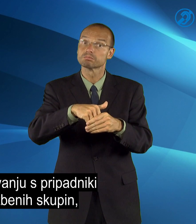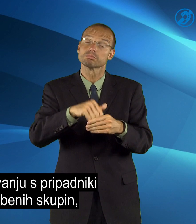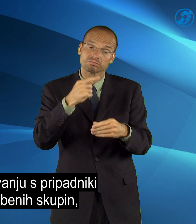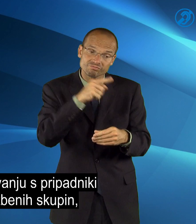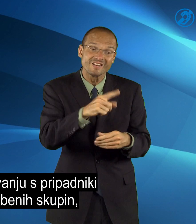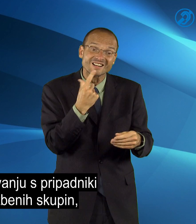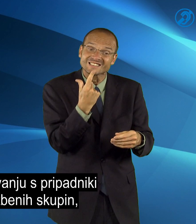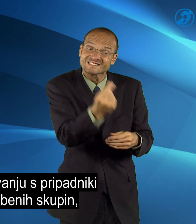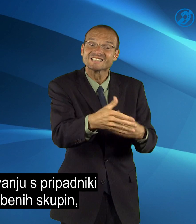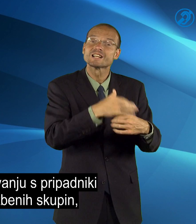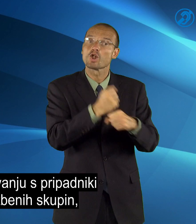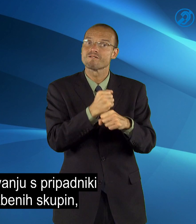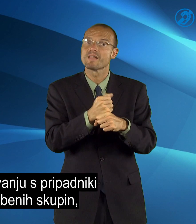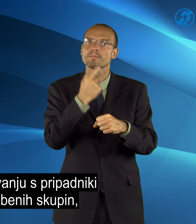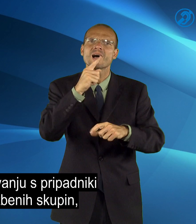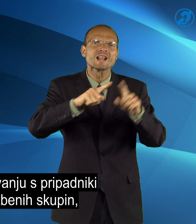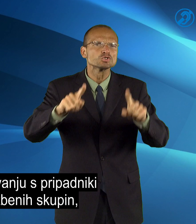enakopravno sooblikuje kulturno dediščino.